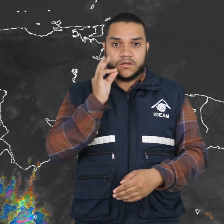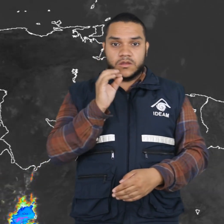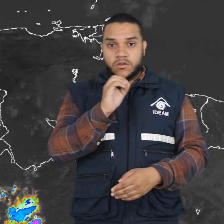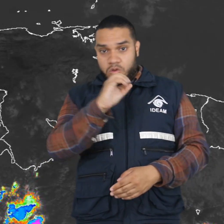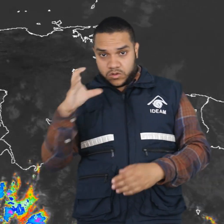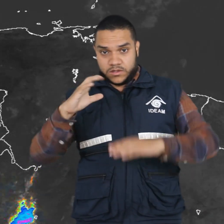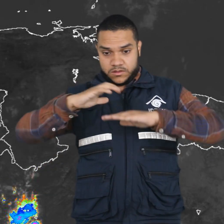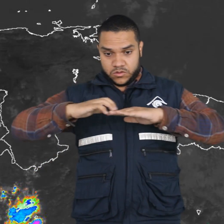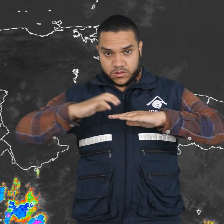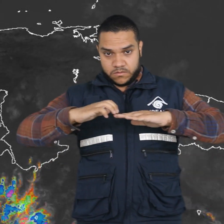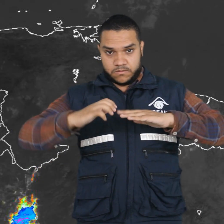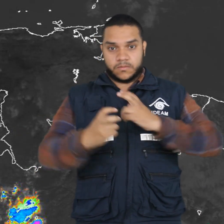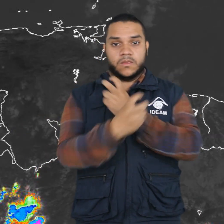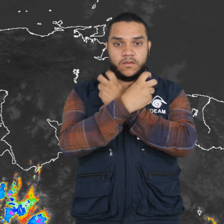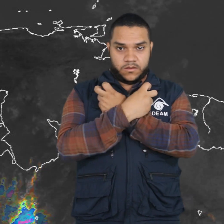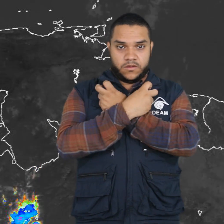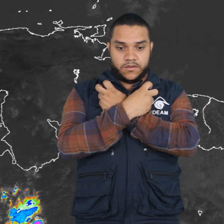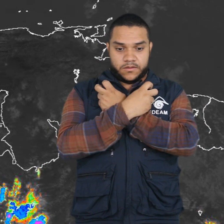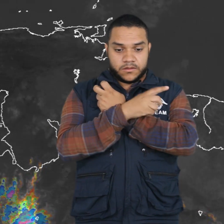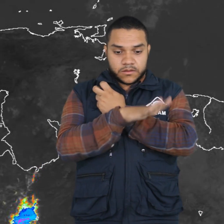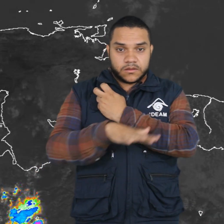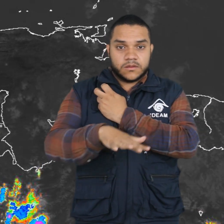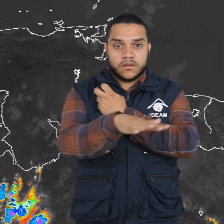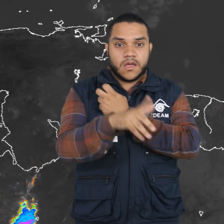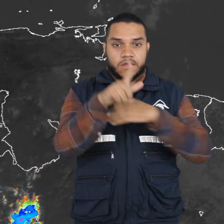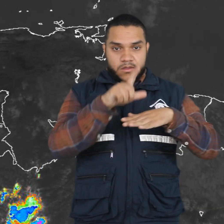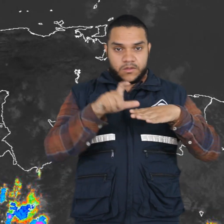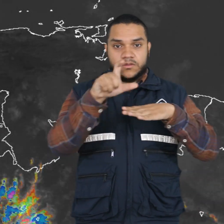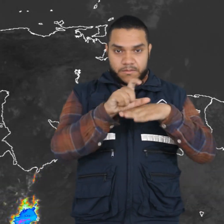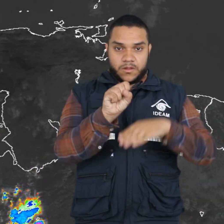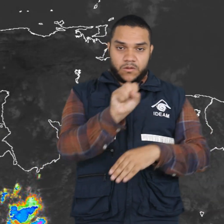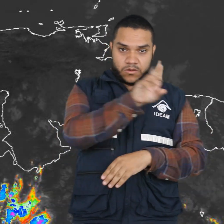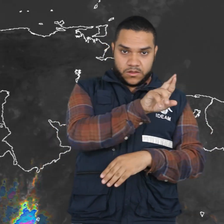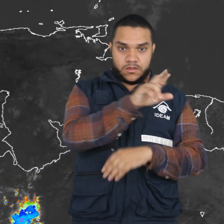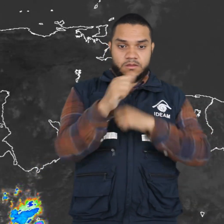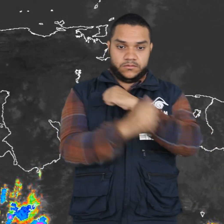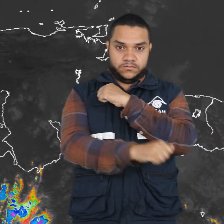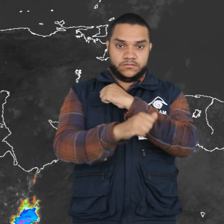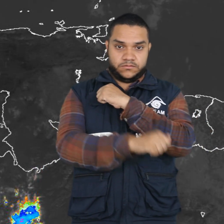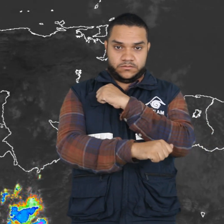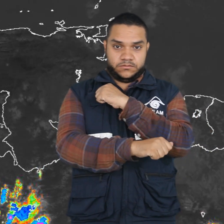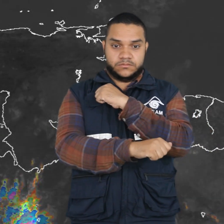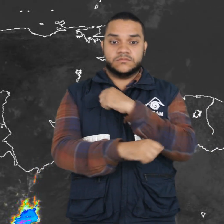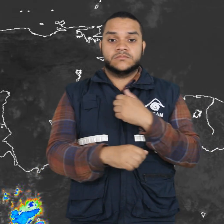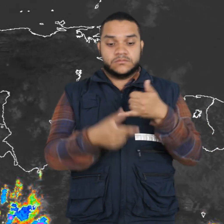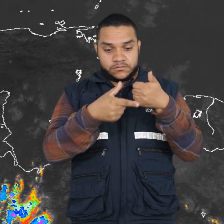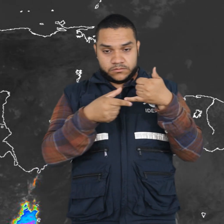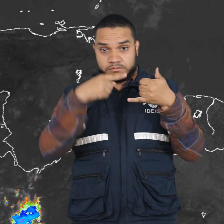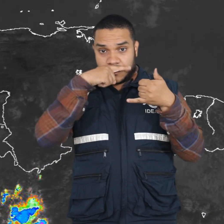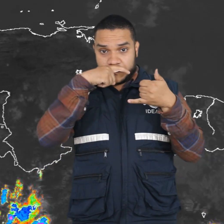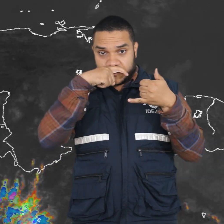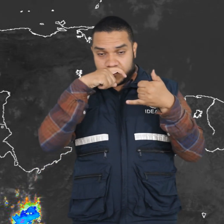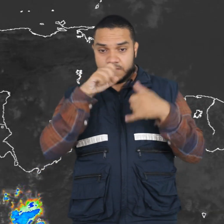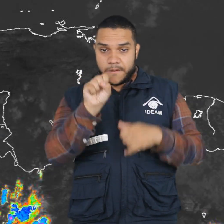del Tolima, Huila y zonas dispersas del oriente Cundinamarca y Boyacá. El oriente de la región amazónica también